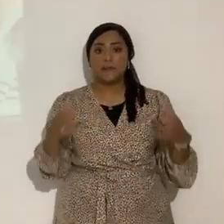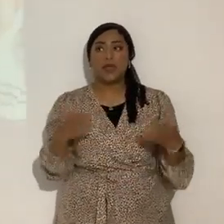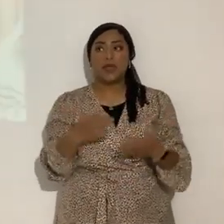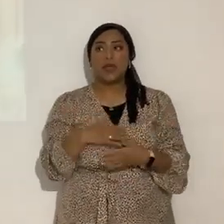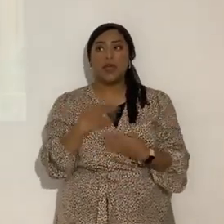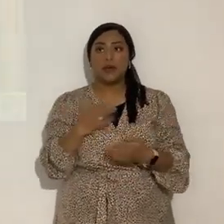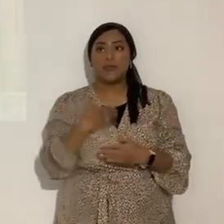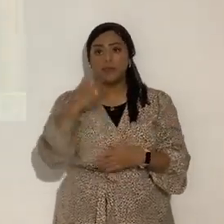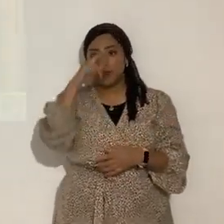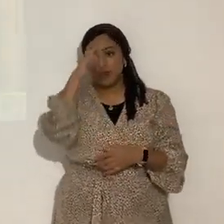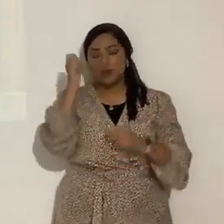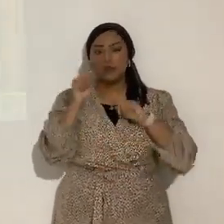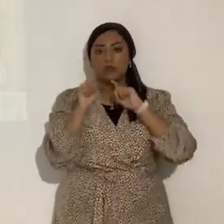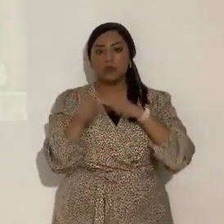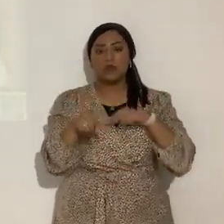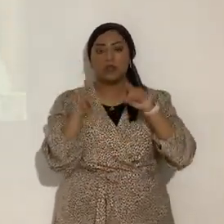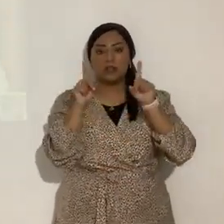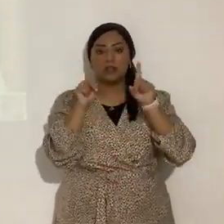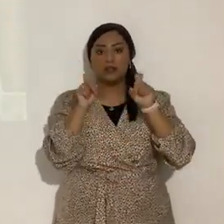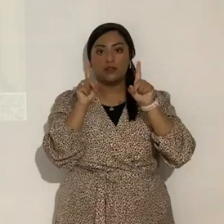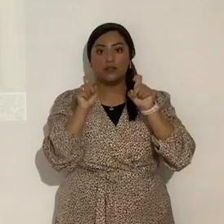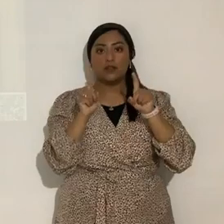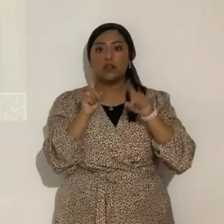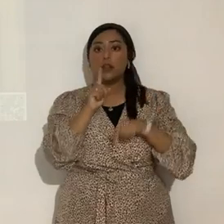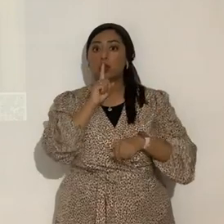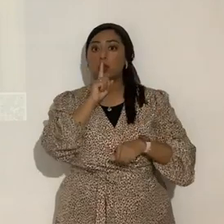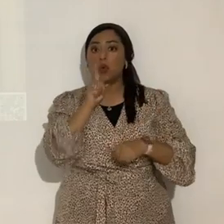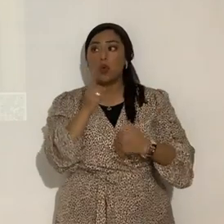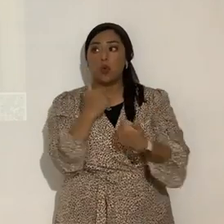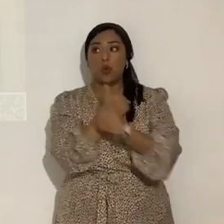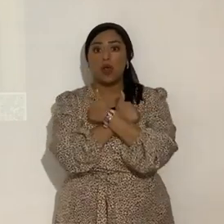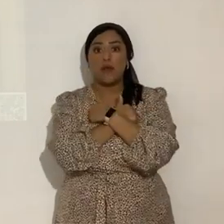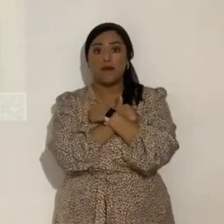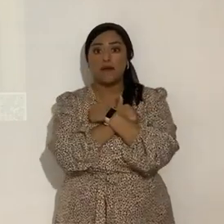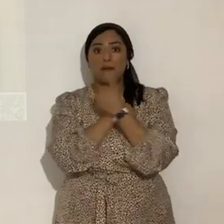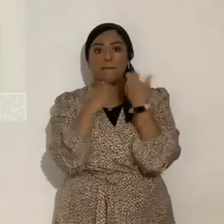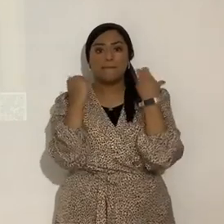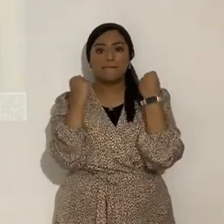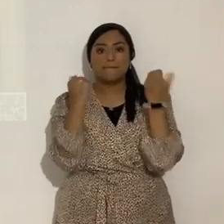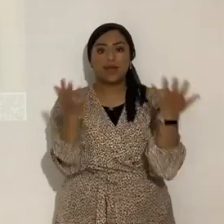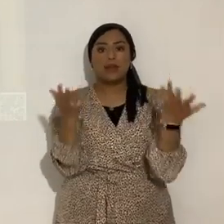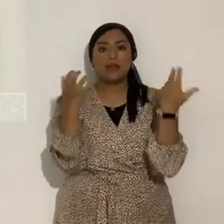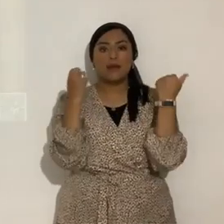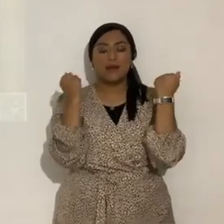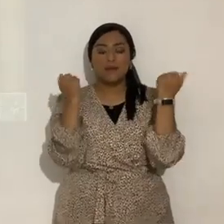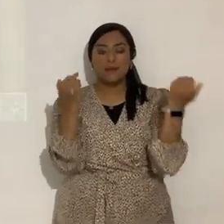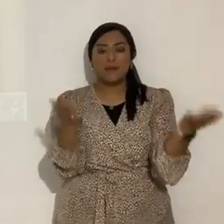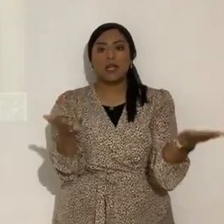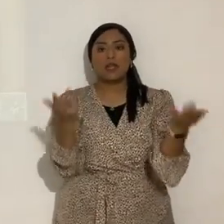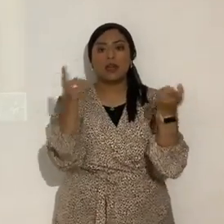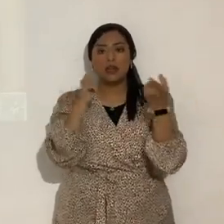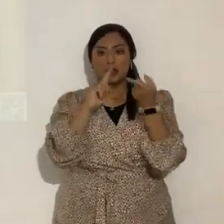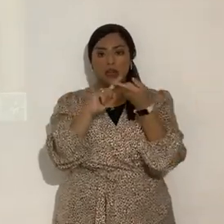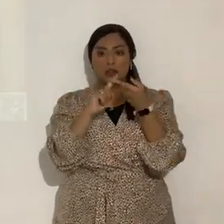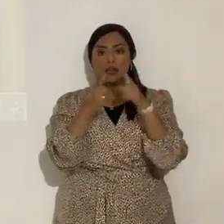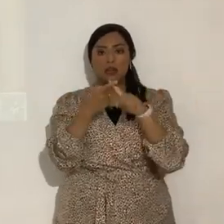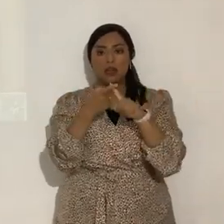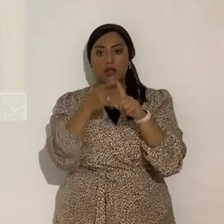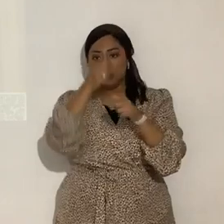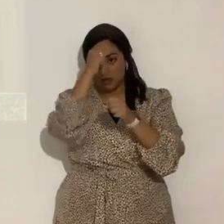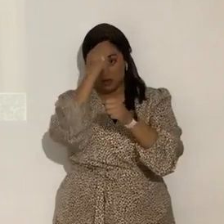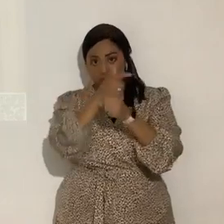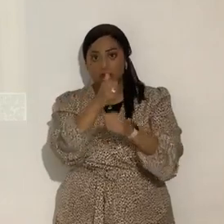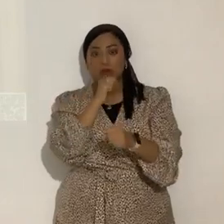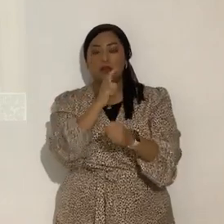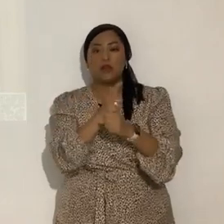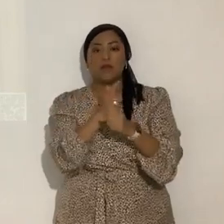porque contestaron el examen de Realmente Amémonos. Muchos hermanos y hermanas